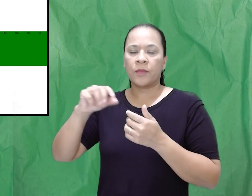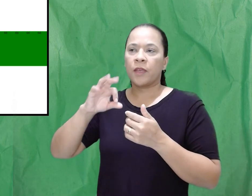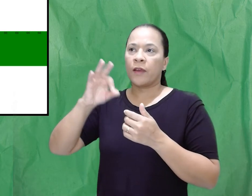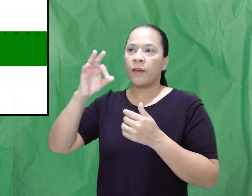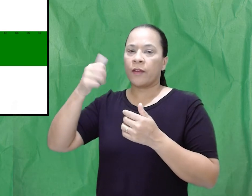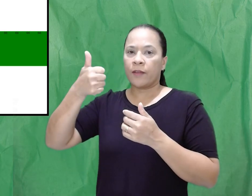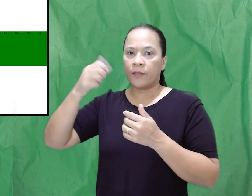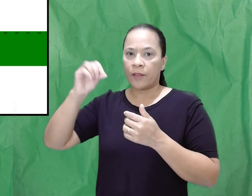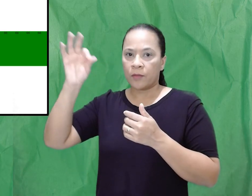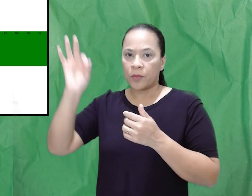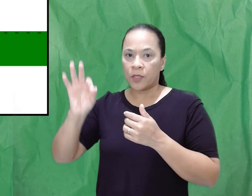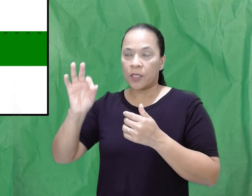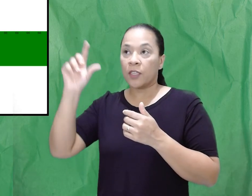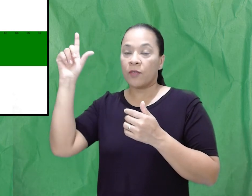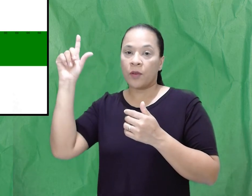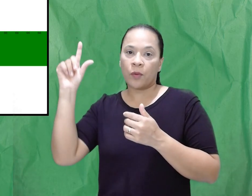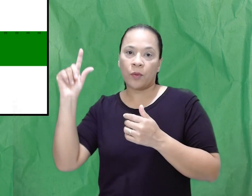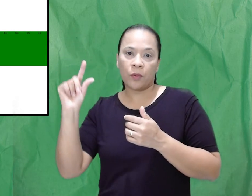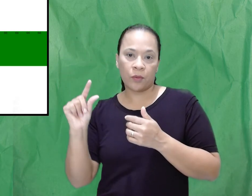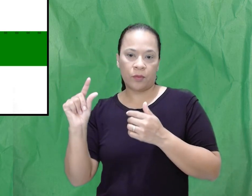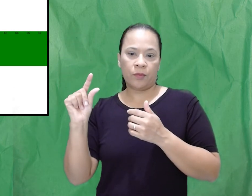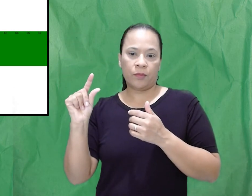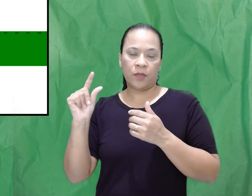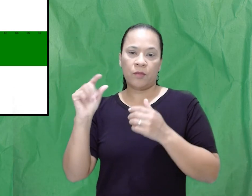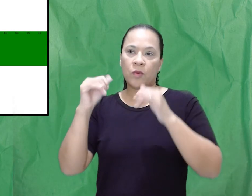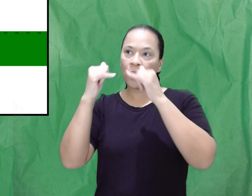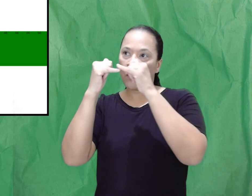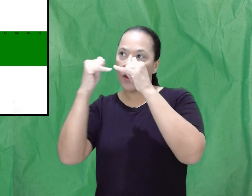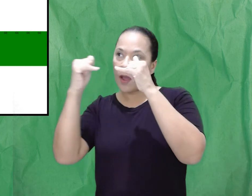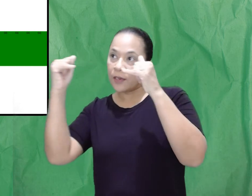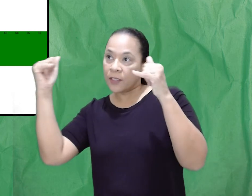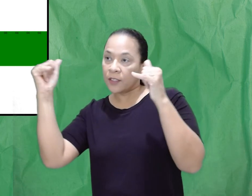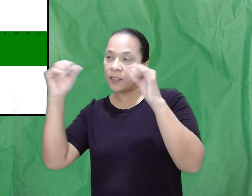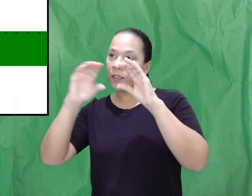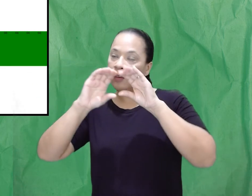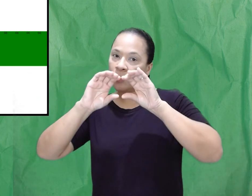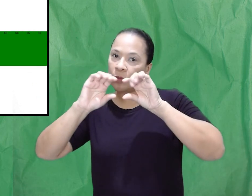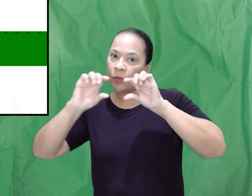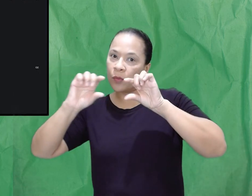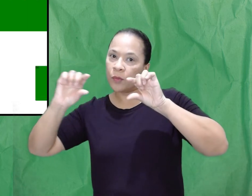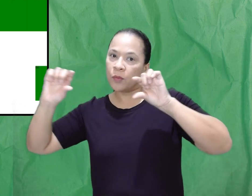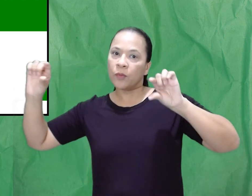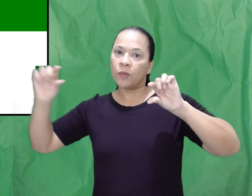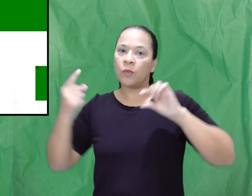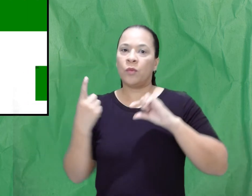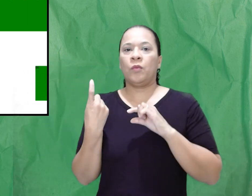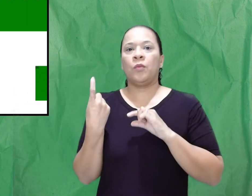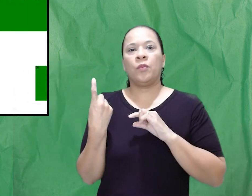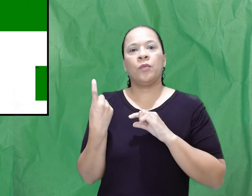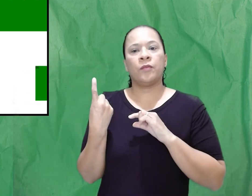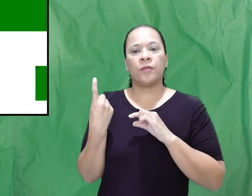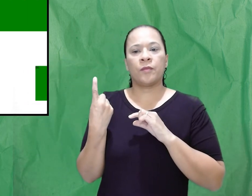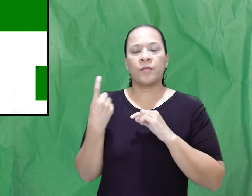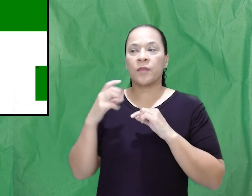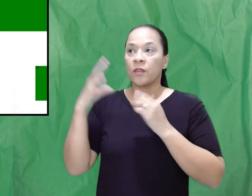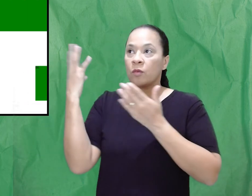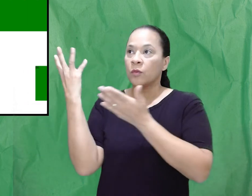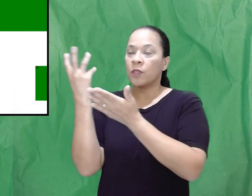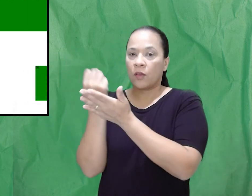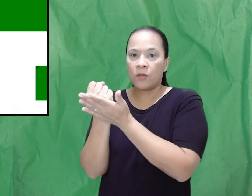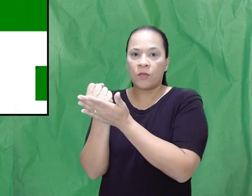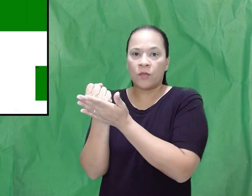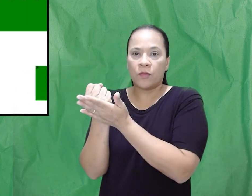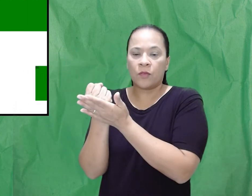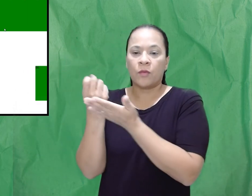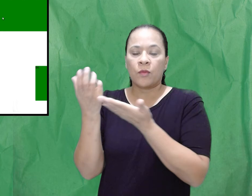em uma única linha. Quando eu coloco sem ser no app e salvo, ele vai deixar só